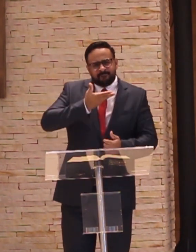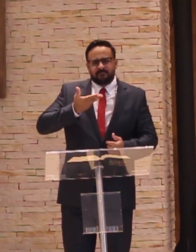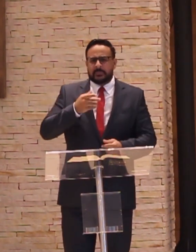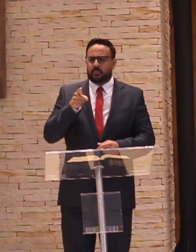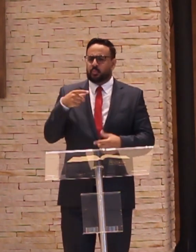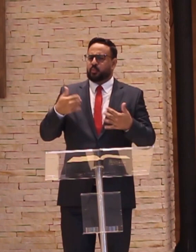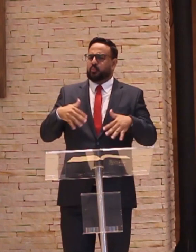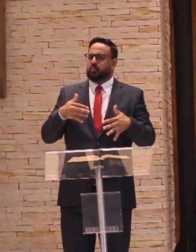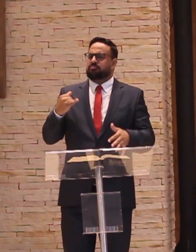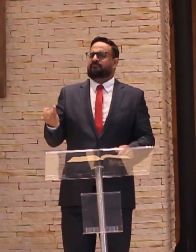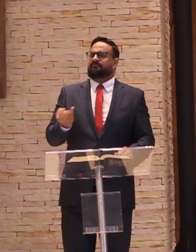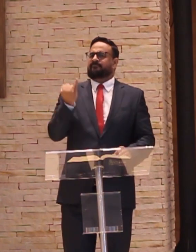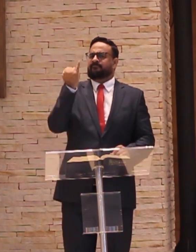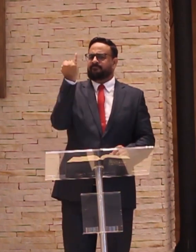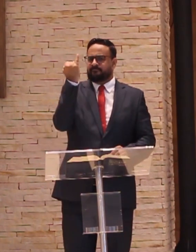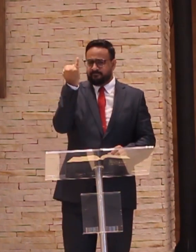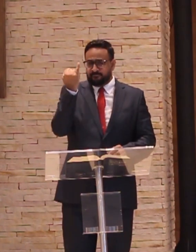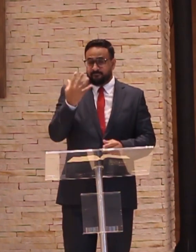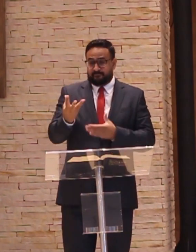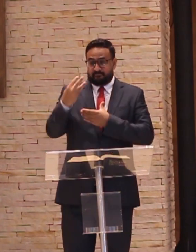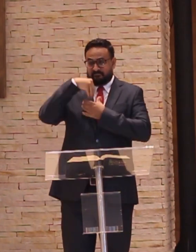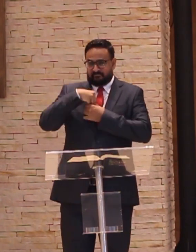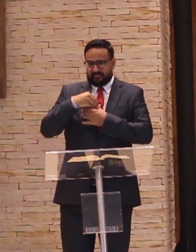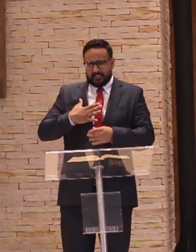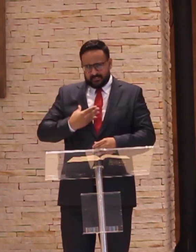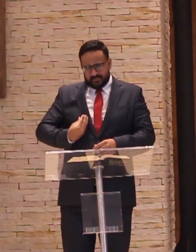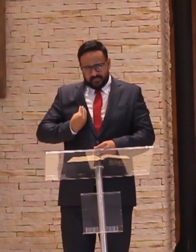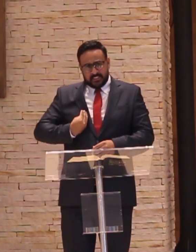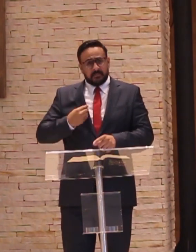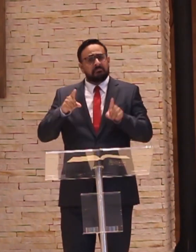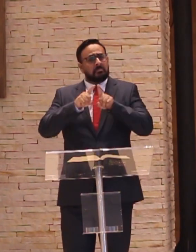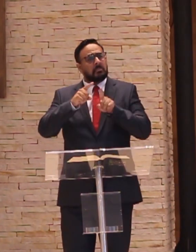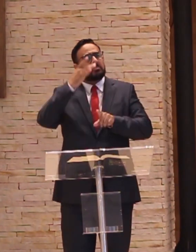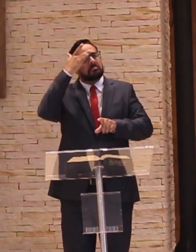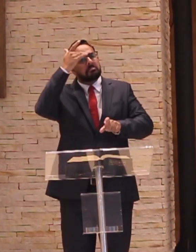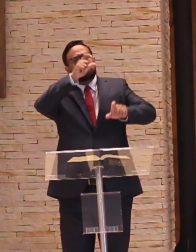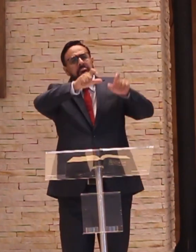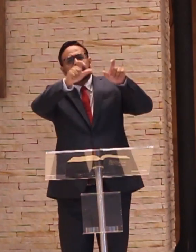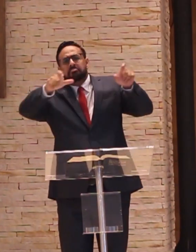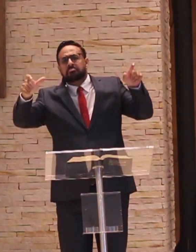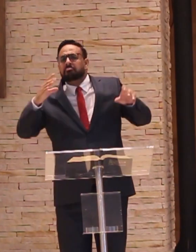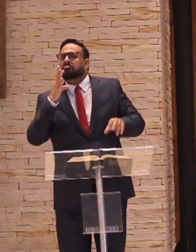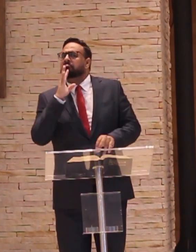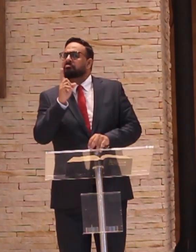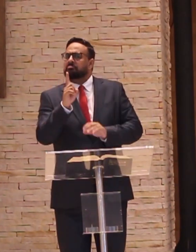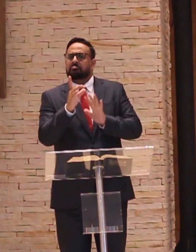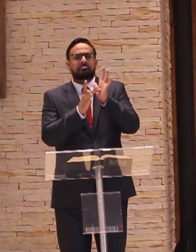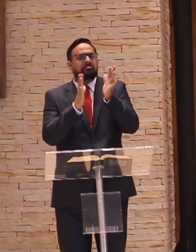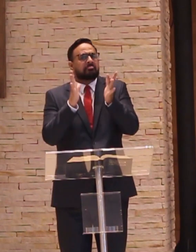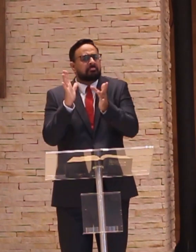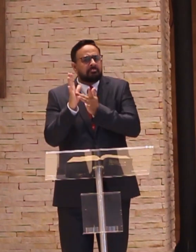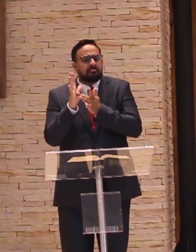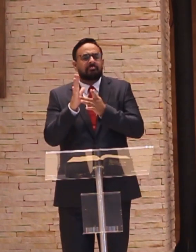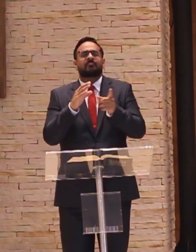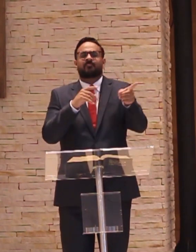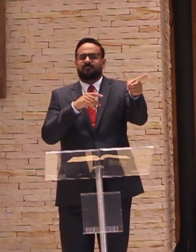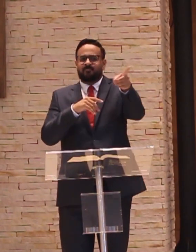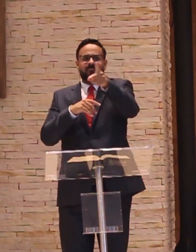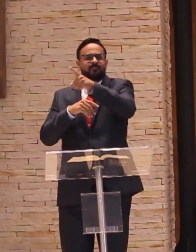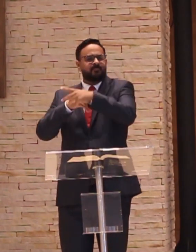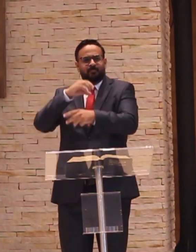foi crucificado para morrer na cruz, substituindo a cada um de nós. E como ele pode habitar em nossa vida